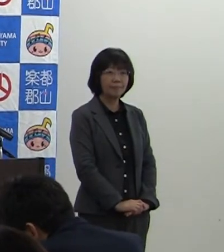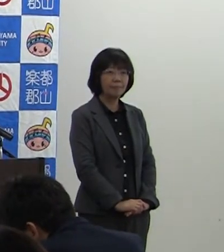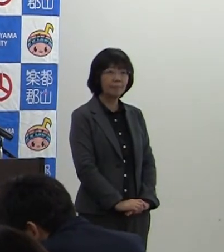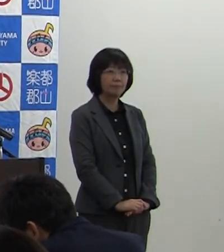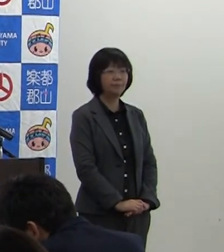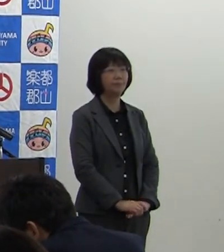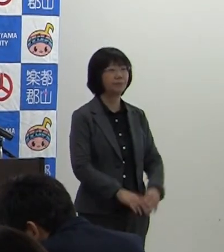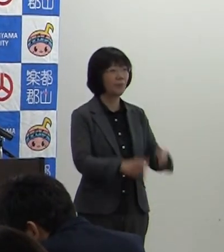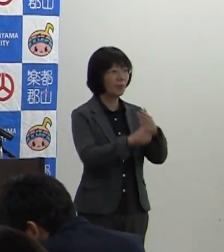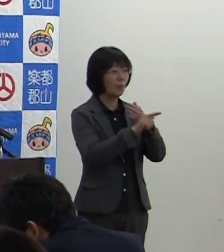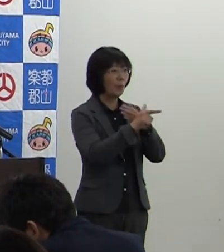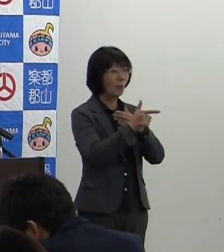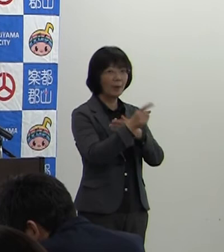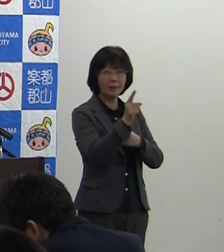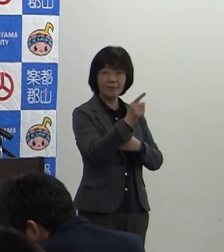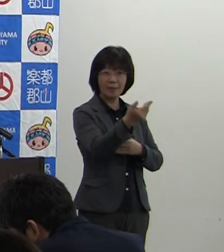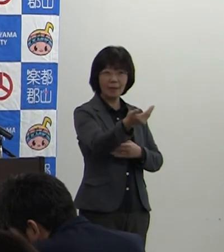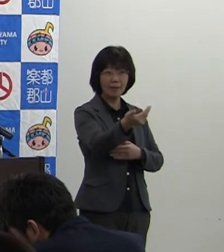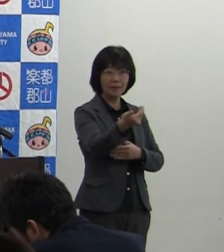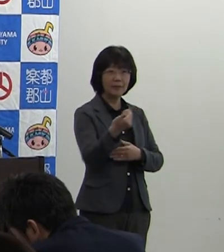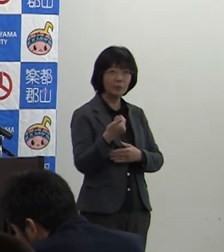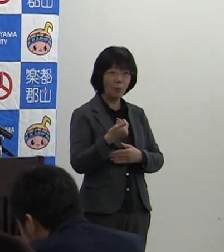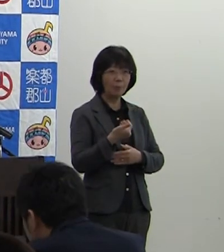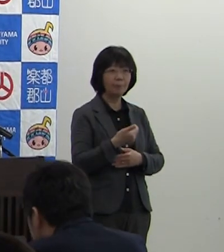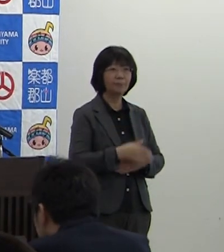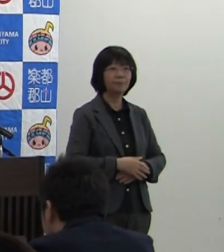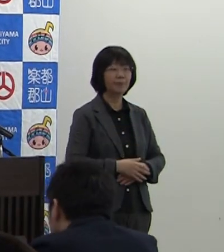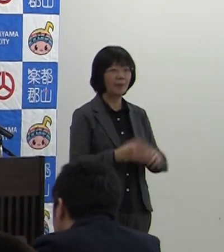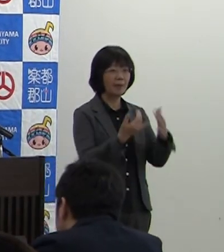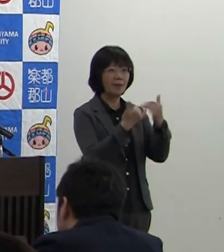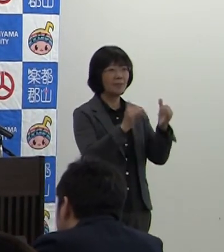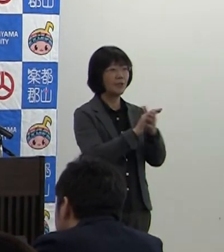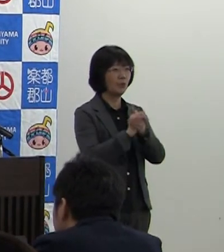それ以外あれば、民友さんお願いします